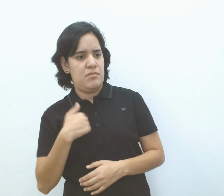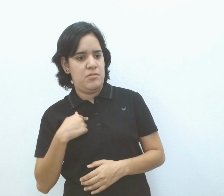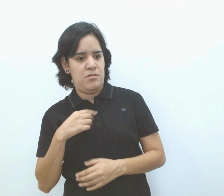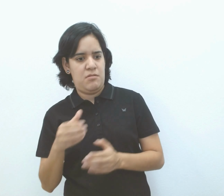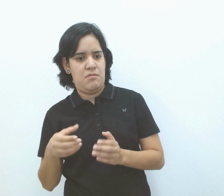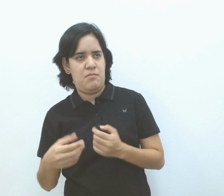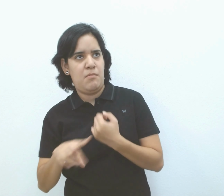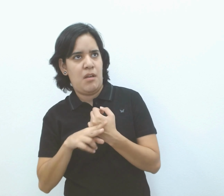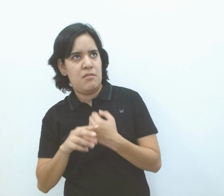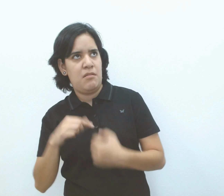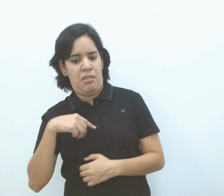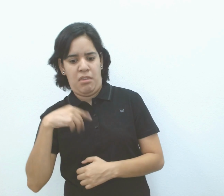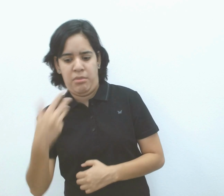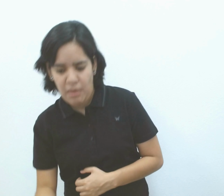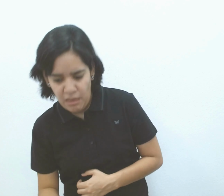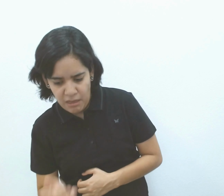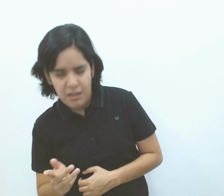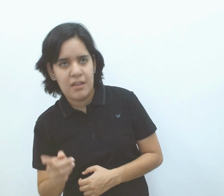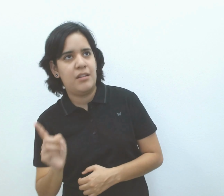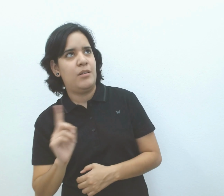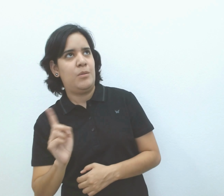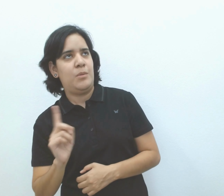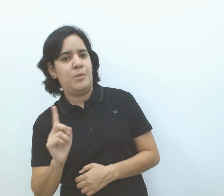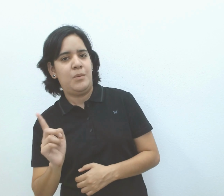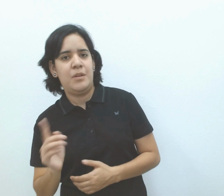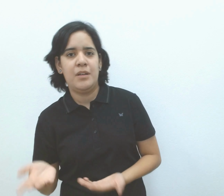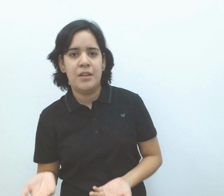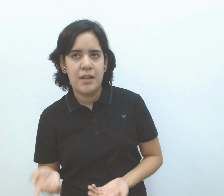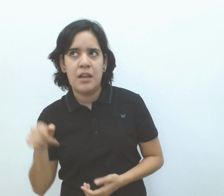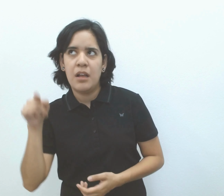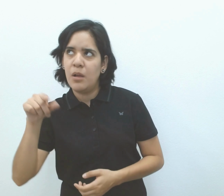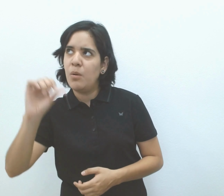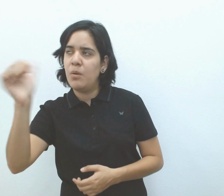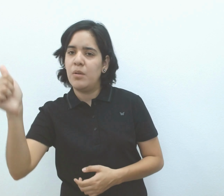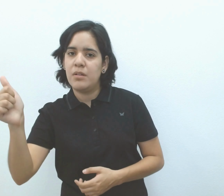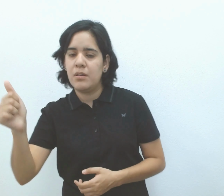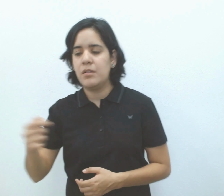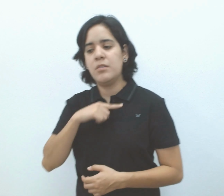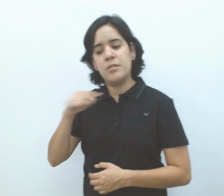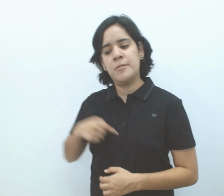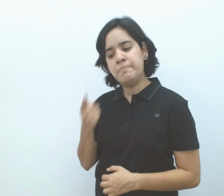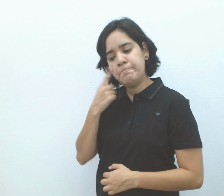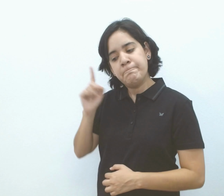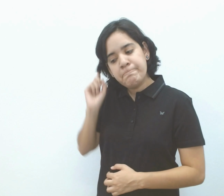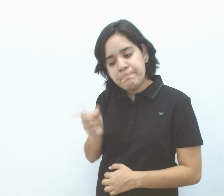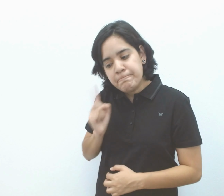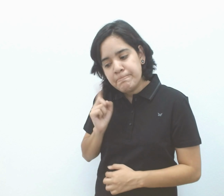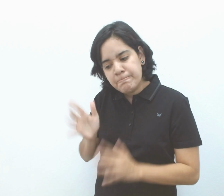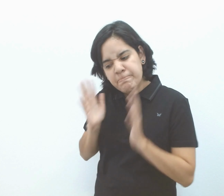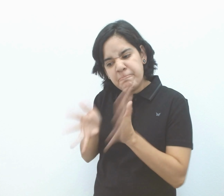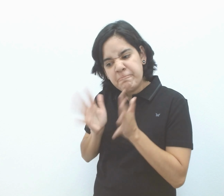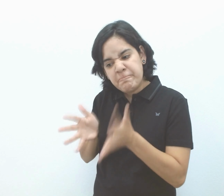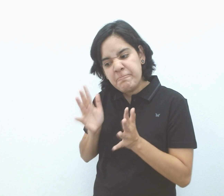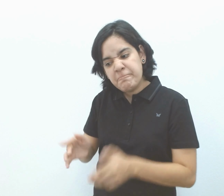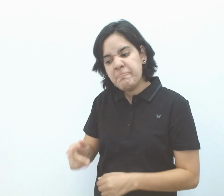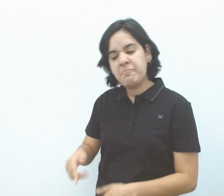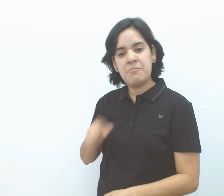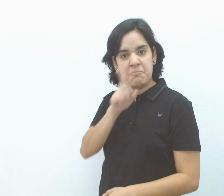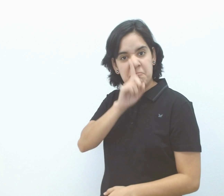pudiera nosotros marcarnos la pauta de no, eso es mentira, fuiste tú y hazte responsable y como regañar al niño o a la niña por habernos mentido porque dijo